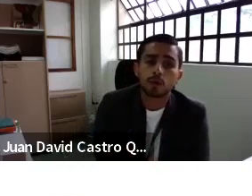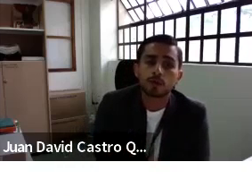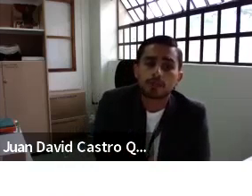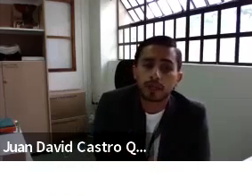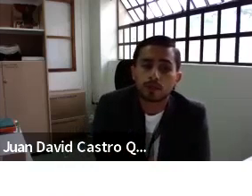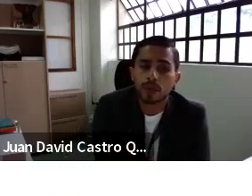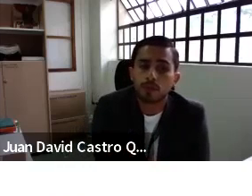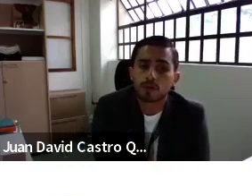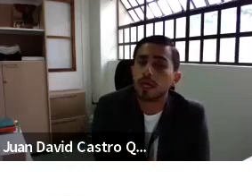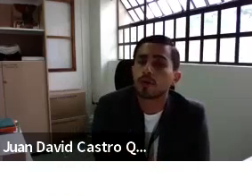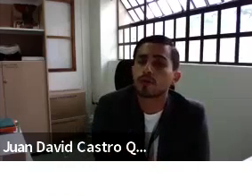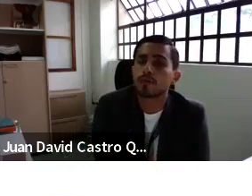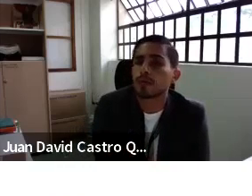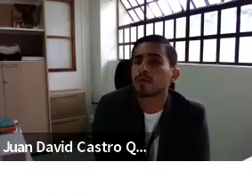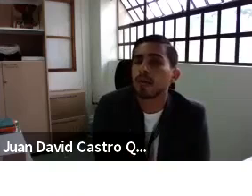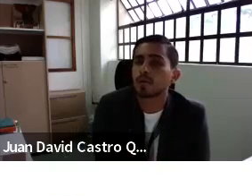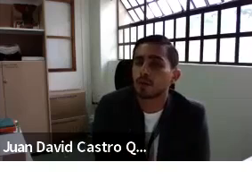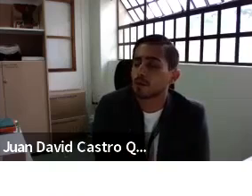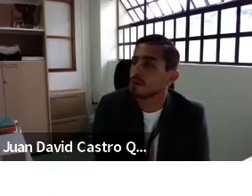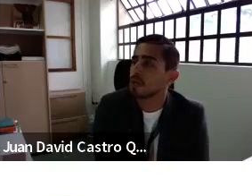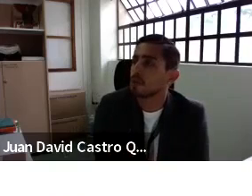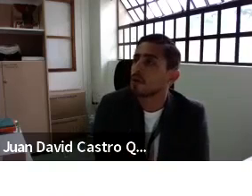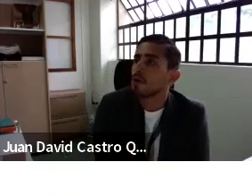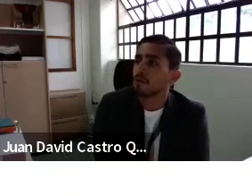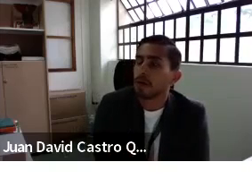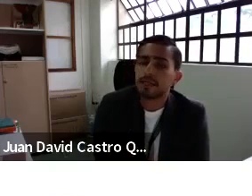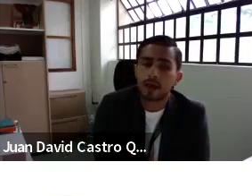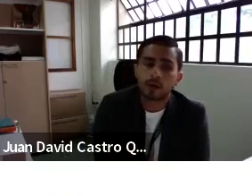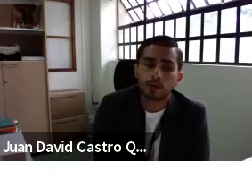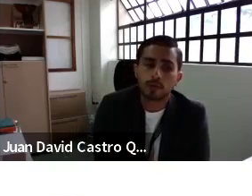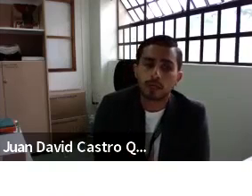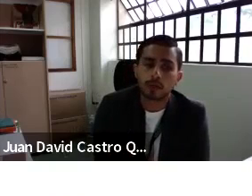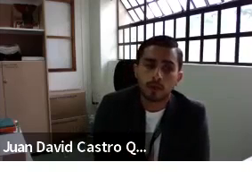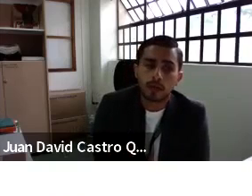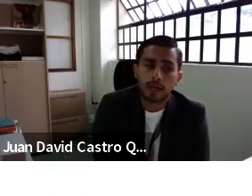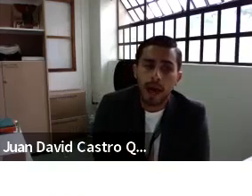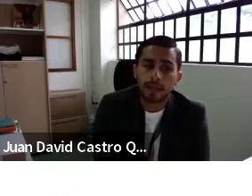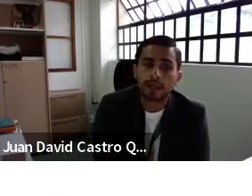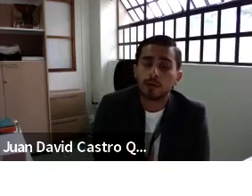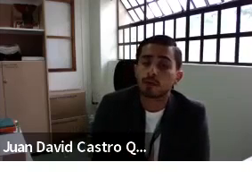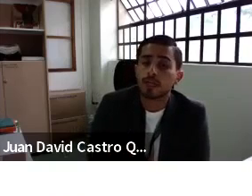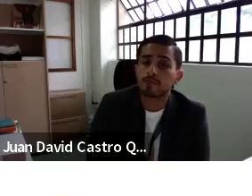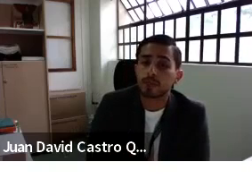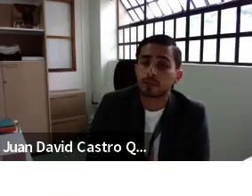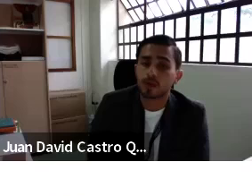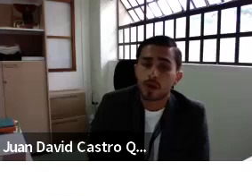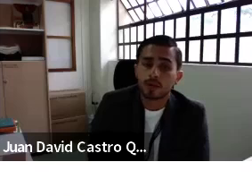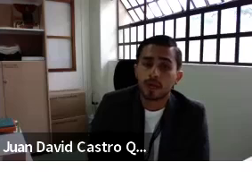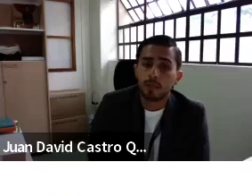unos expertos que poseen el conocimiento digamos el conocimiento formalizado el conocimiento adquirido y son expertos digamos